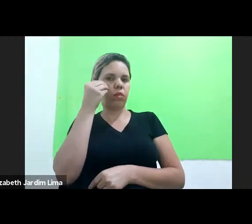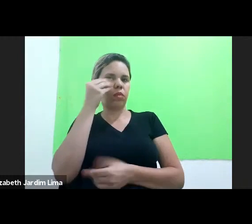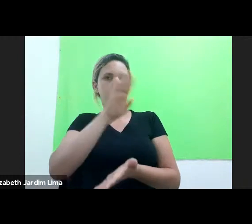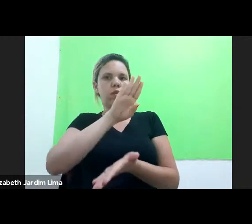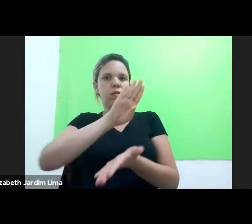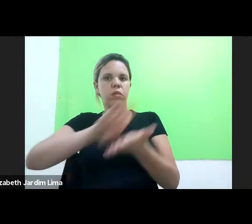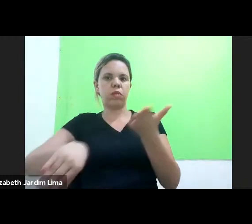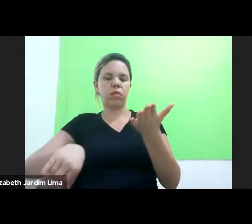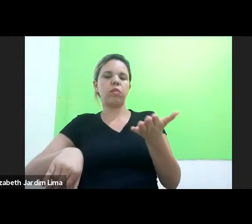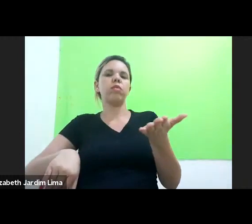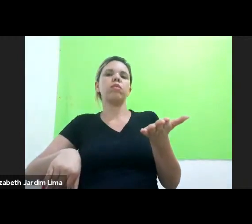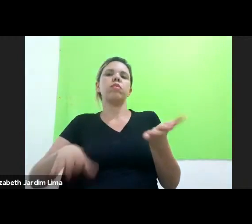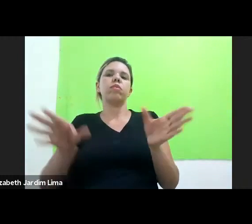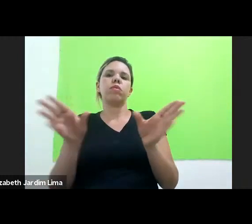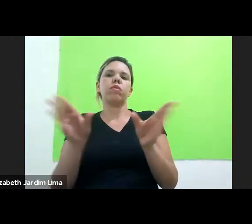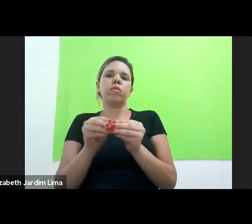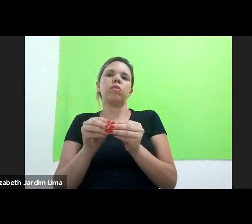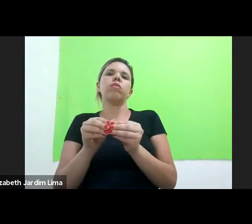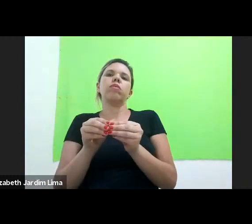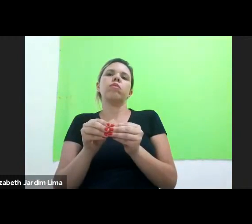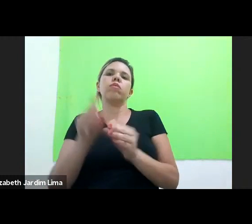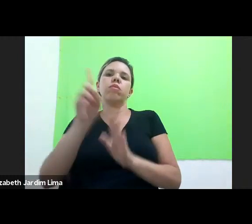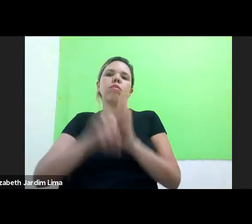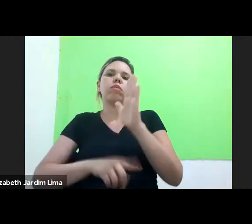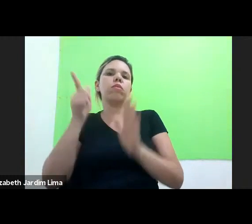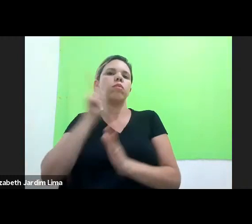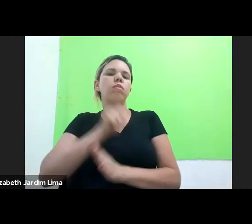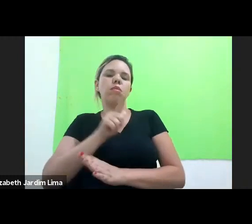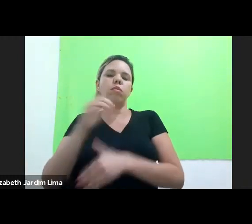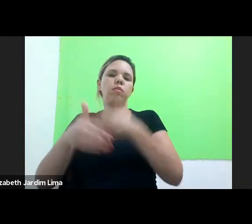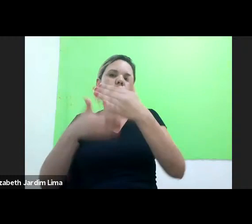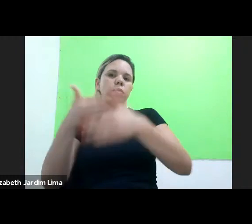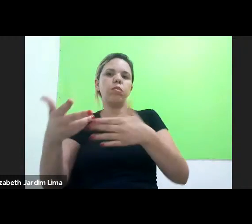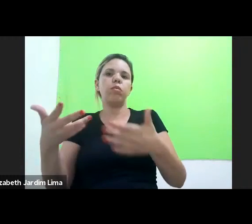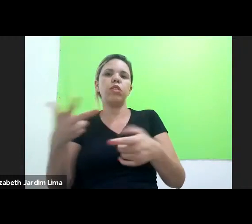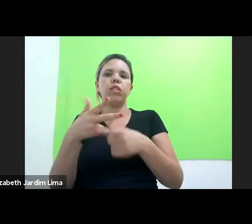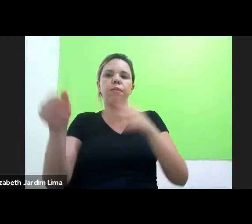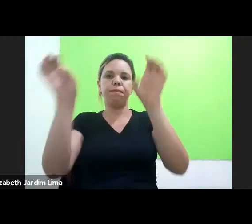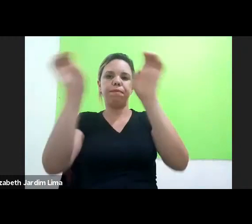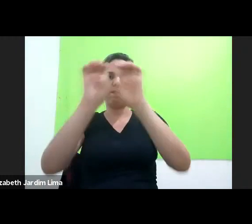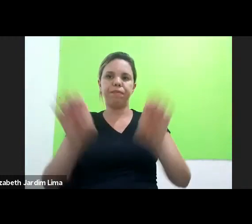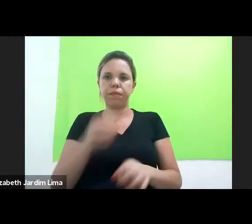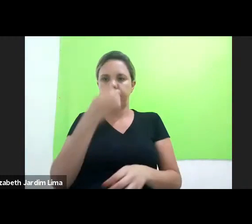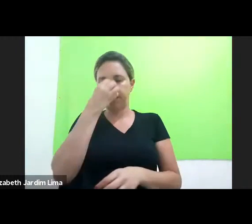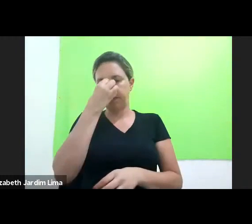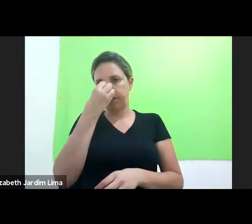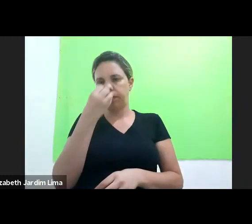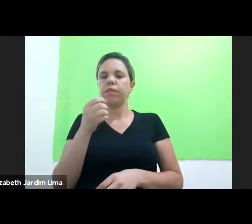foram conquistados e romper cotidianamente com estruturas ainda